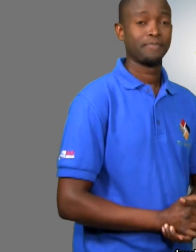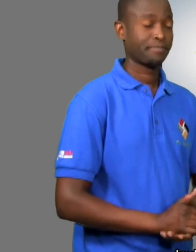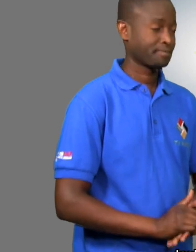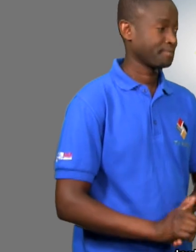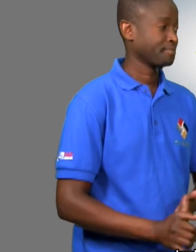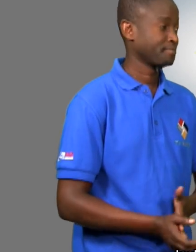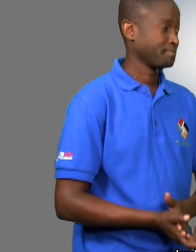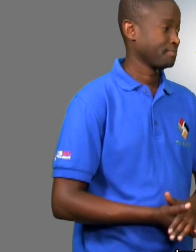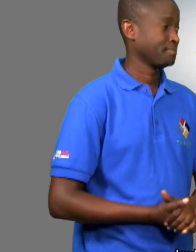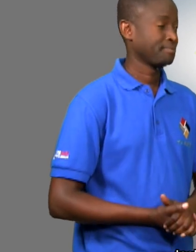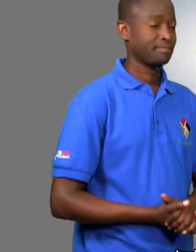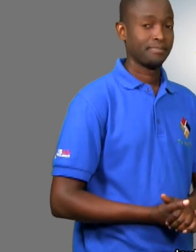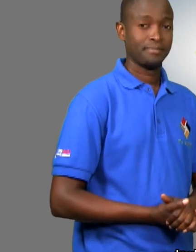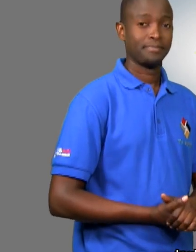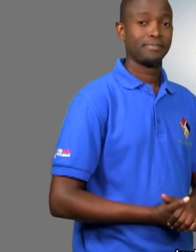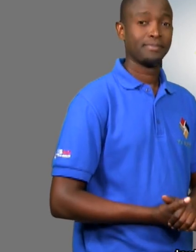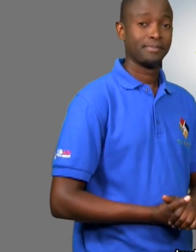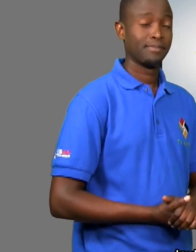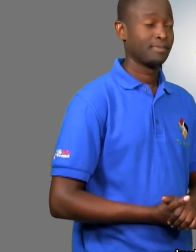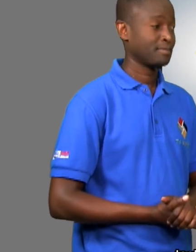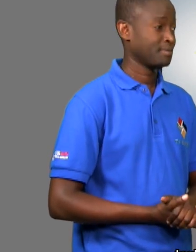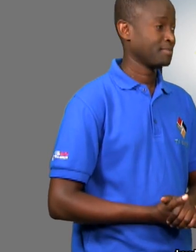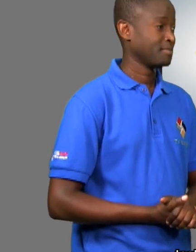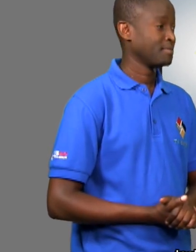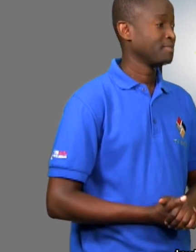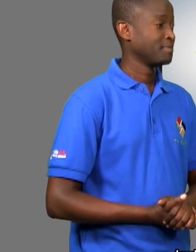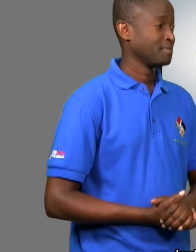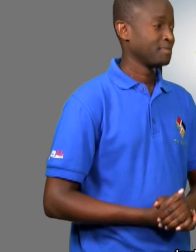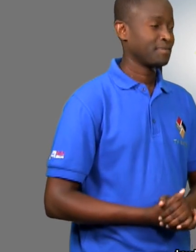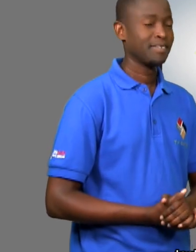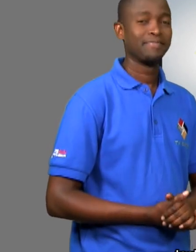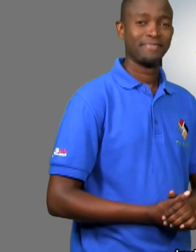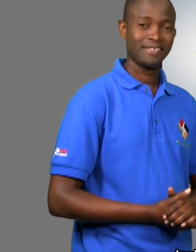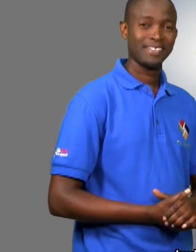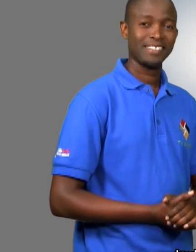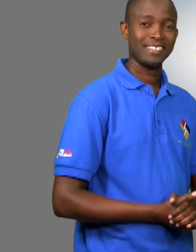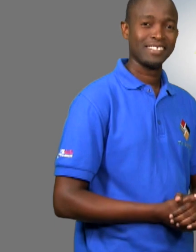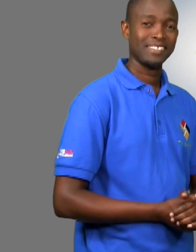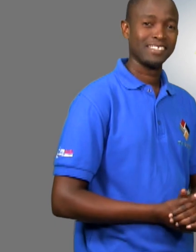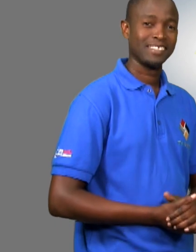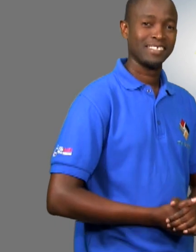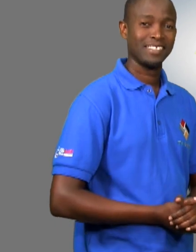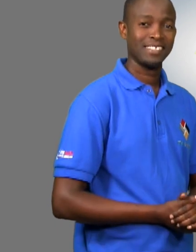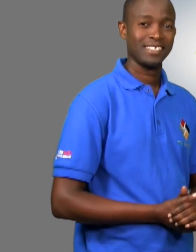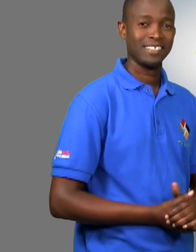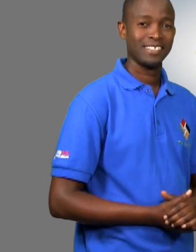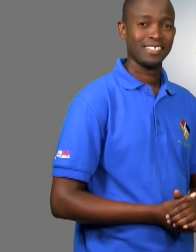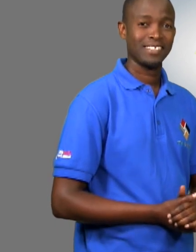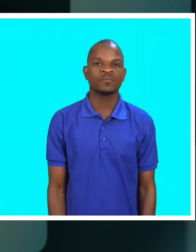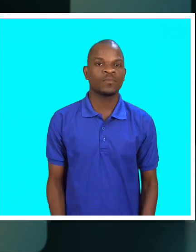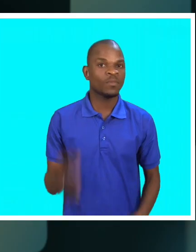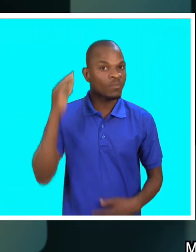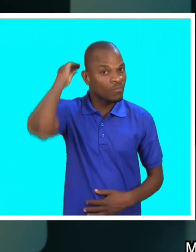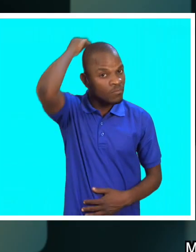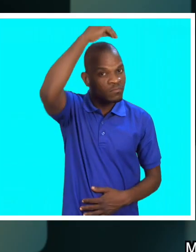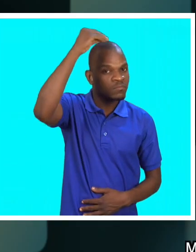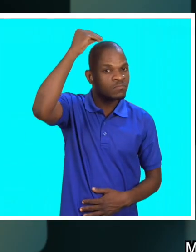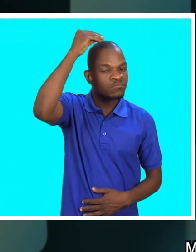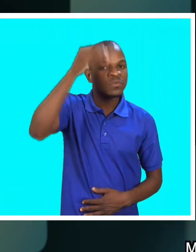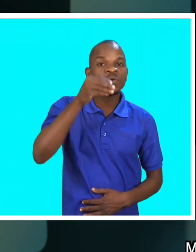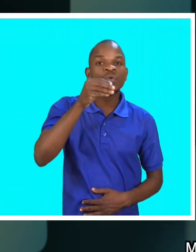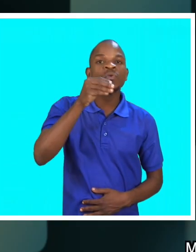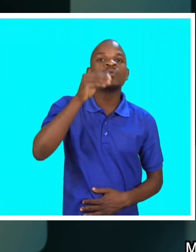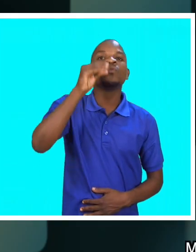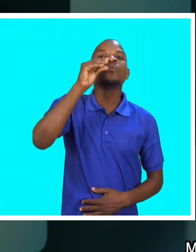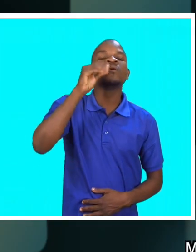Mas vamos ouvir alguns testemunhos com Abdul Ibrahimo. Mitos